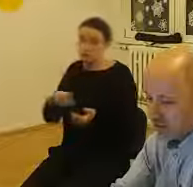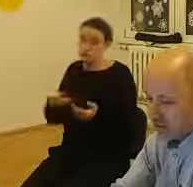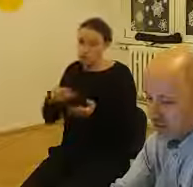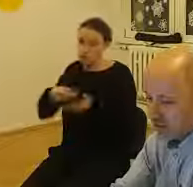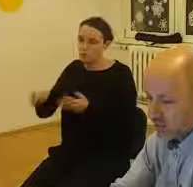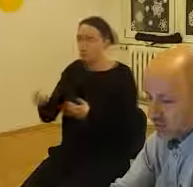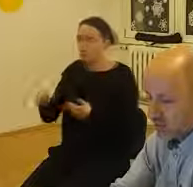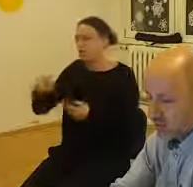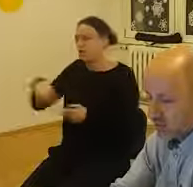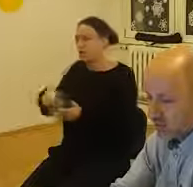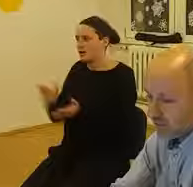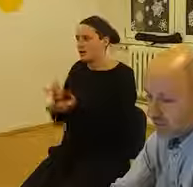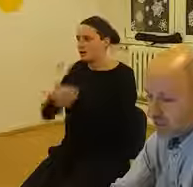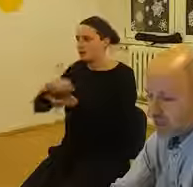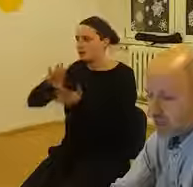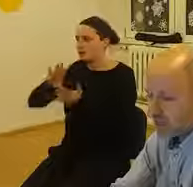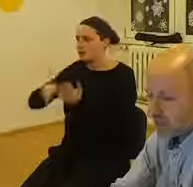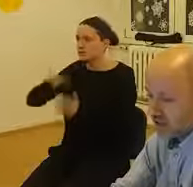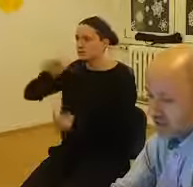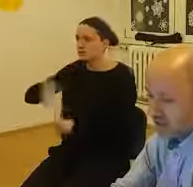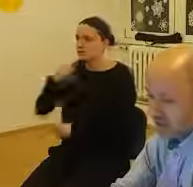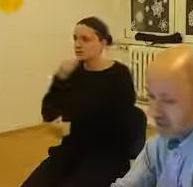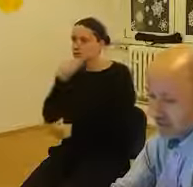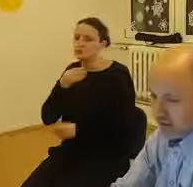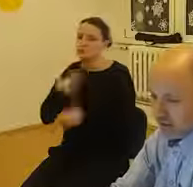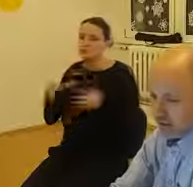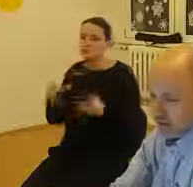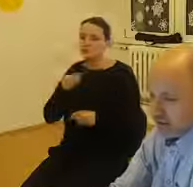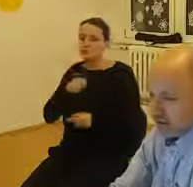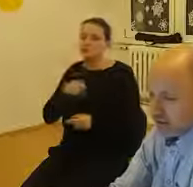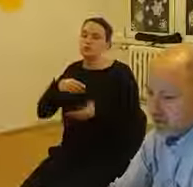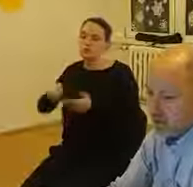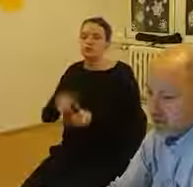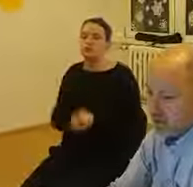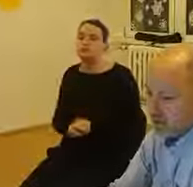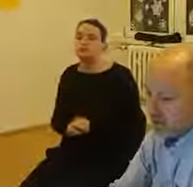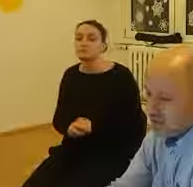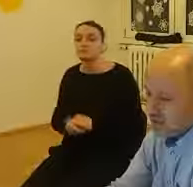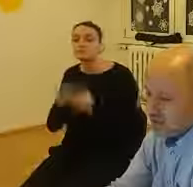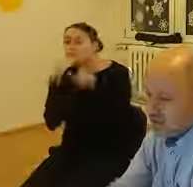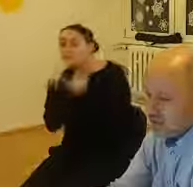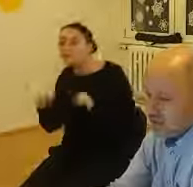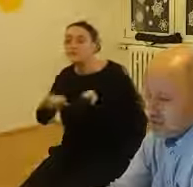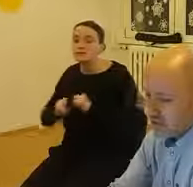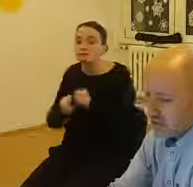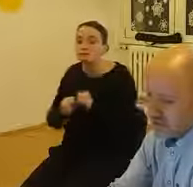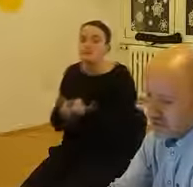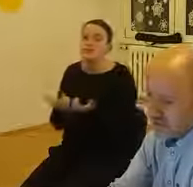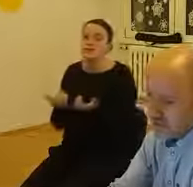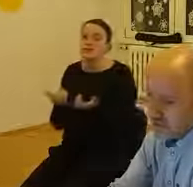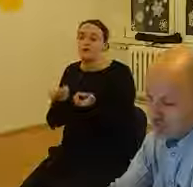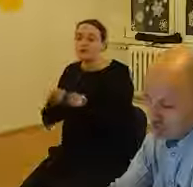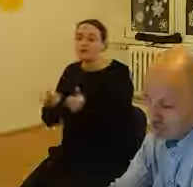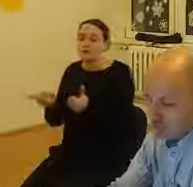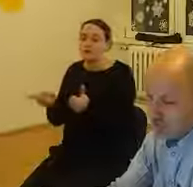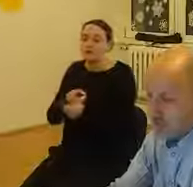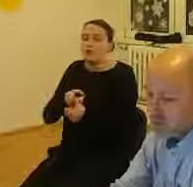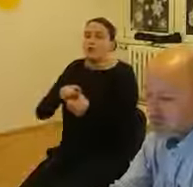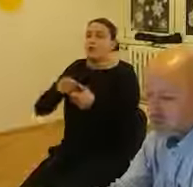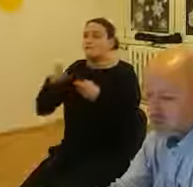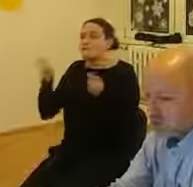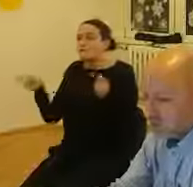Rada Dzielnicy po prostu takie koperty dla naszych mieszkańców. Inne działania sfinansowane z budżetu Rady Dzielnicy to były